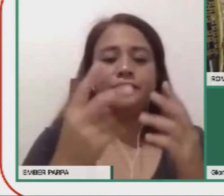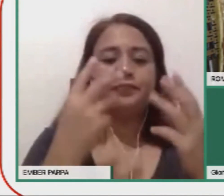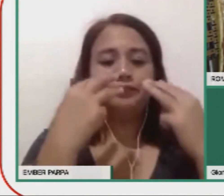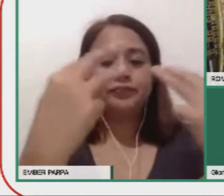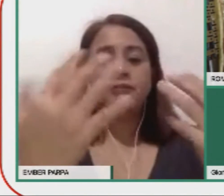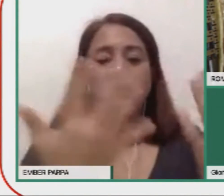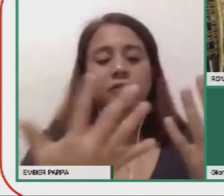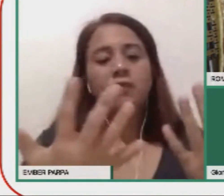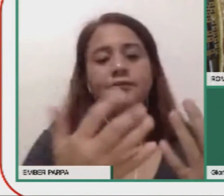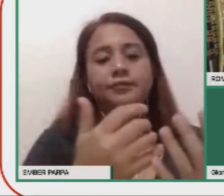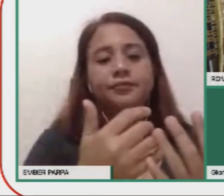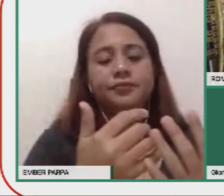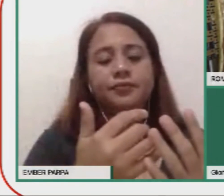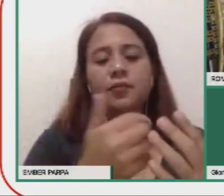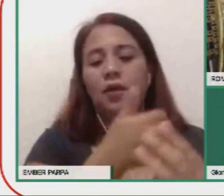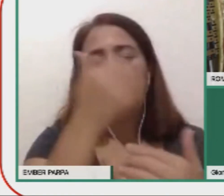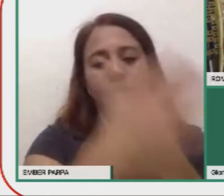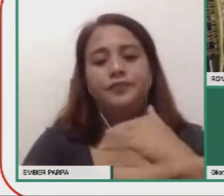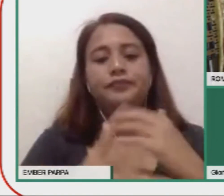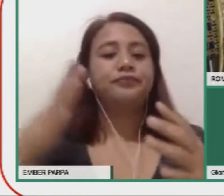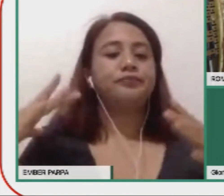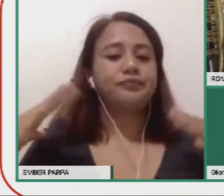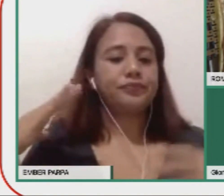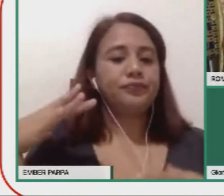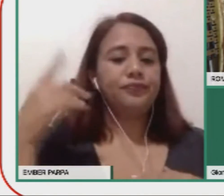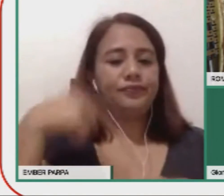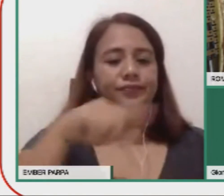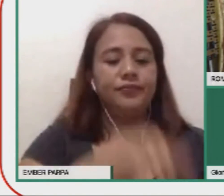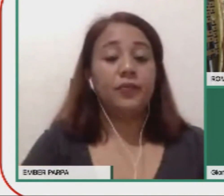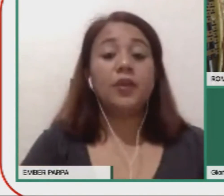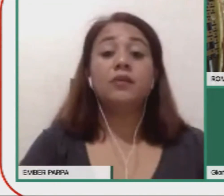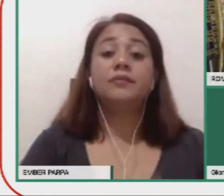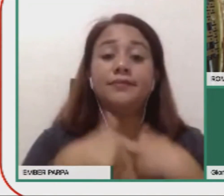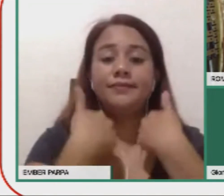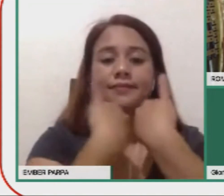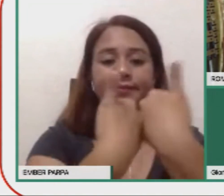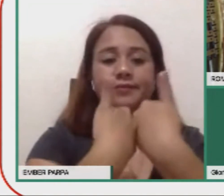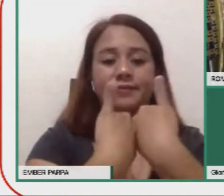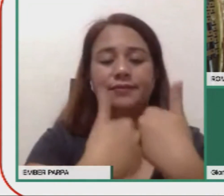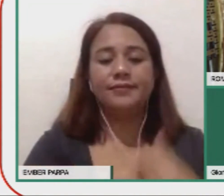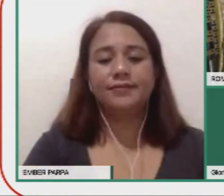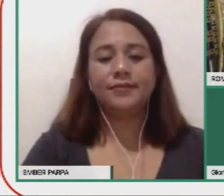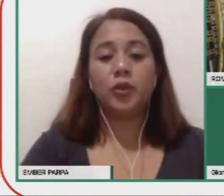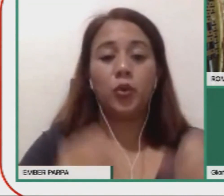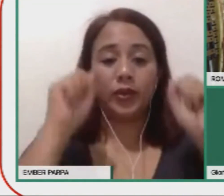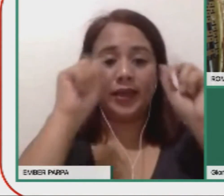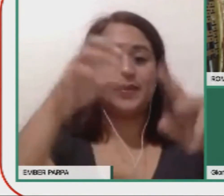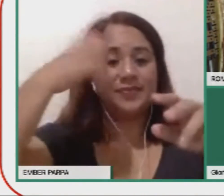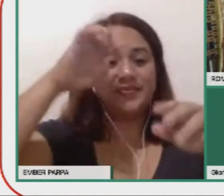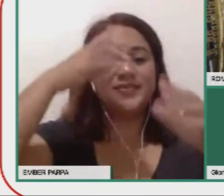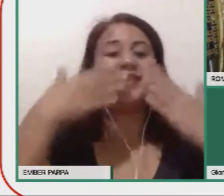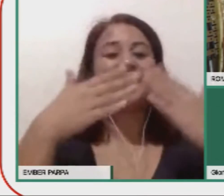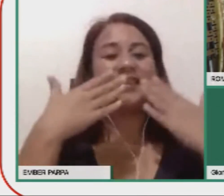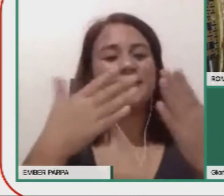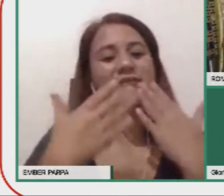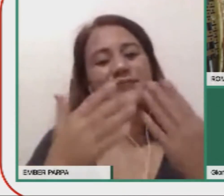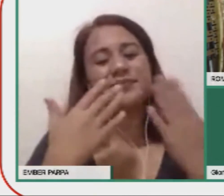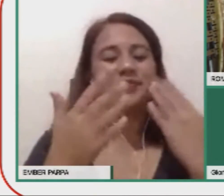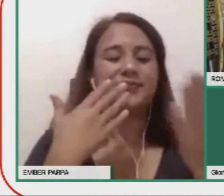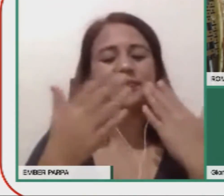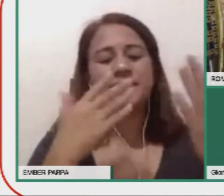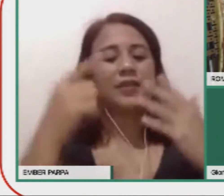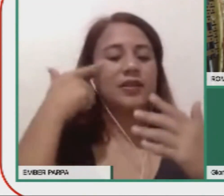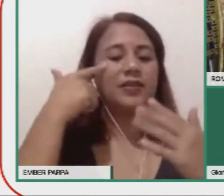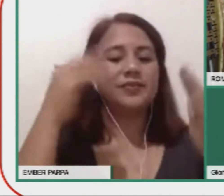na nag-aantay sa atin. So, Okay, Ember. maraming salamat Ember, po Glo, and thank you. good